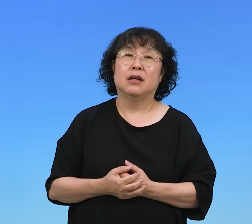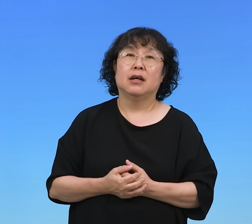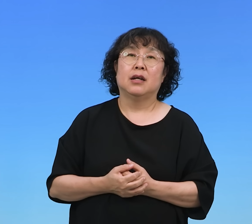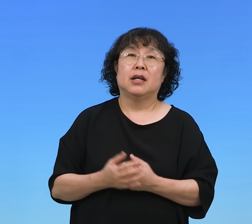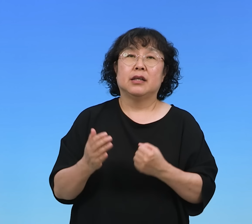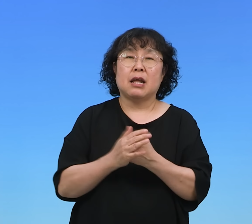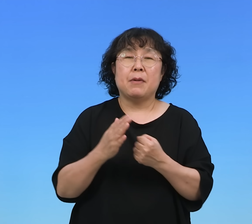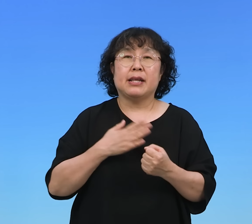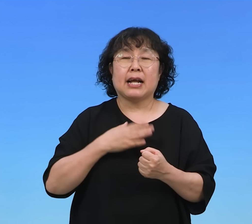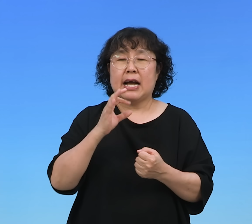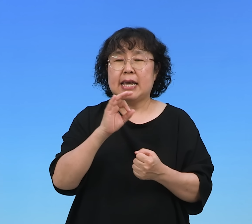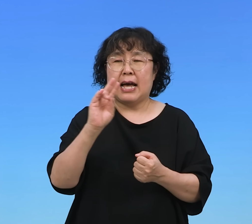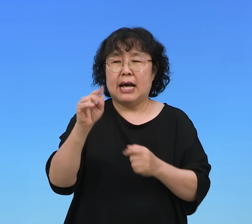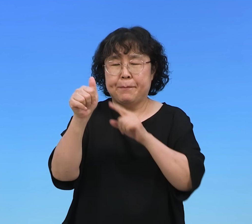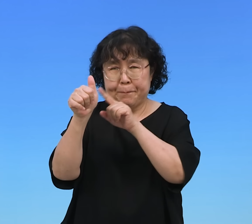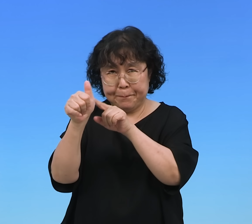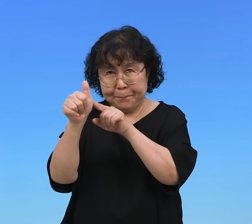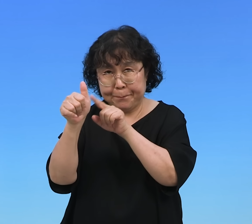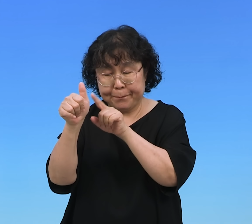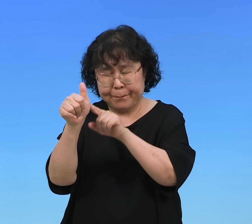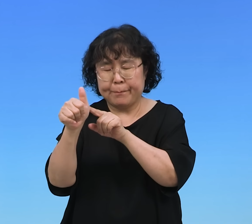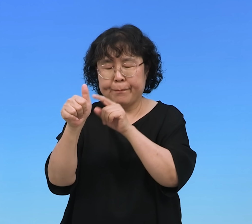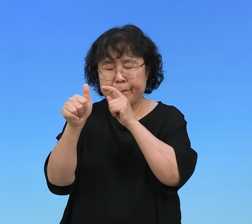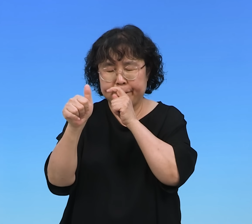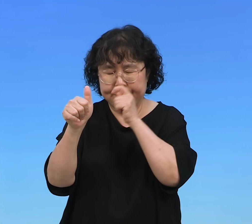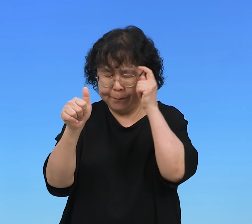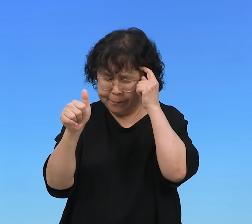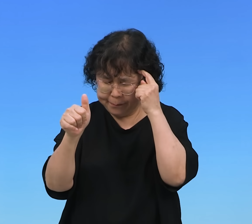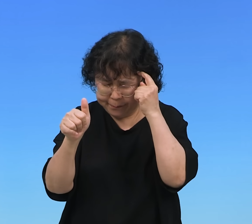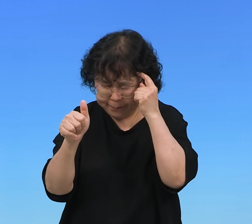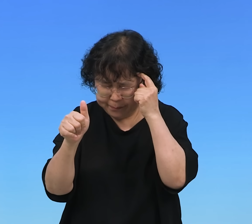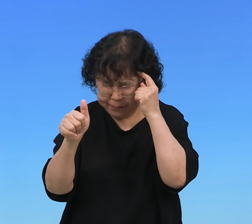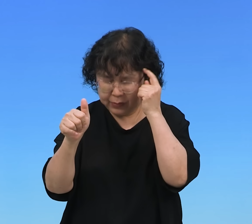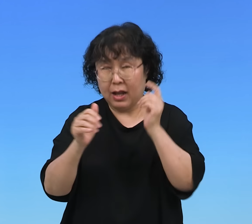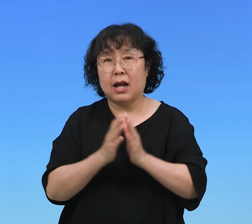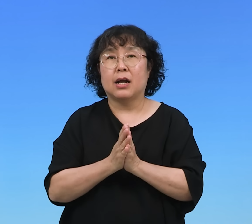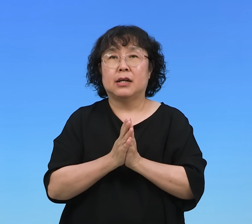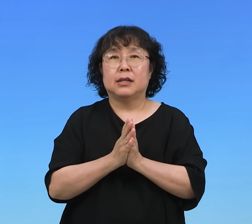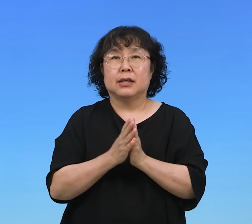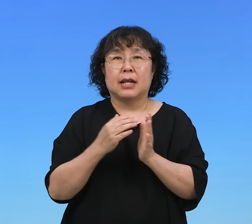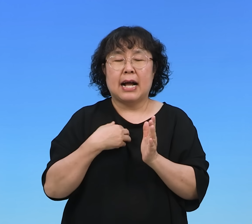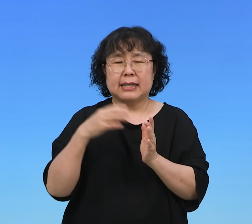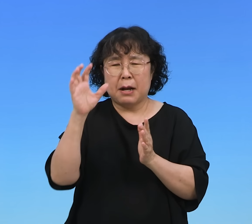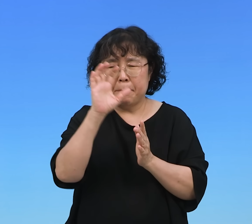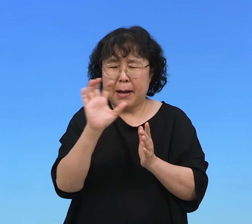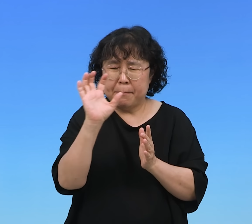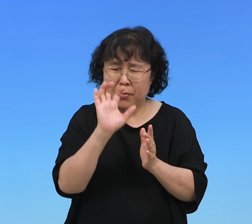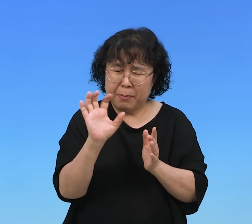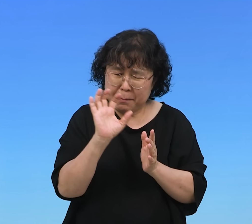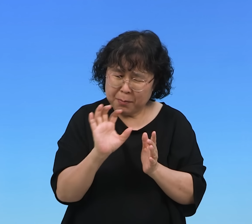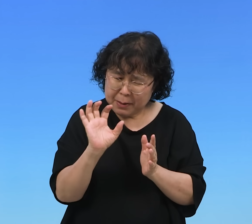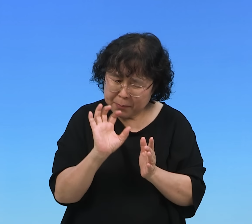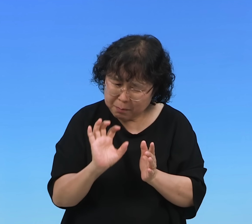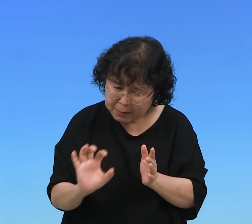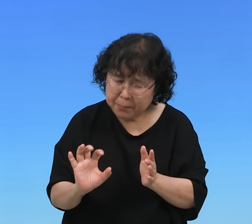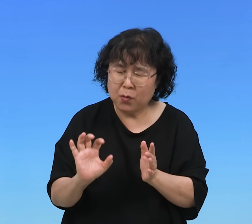그래서 야베스를 묵상하는 겁니다 오늘 이 10절은요 계속 제가 되뇌며 소원하는